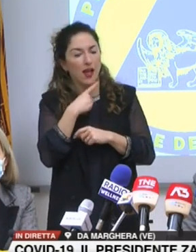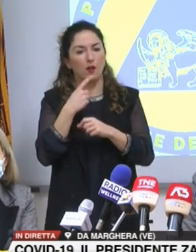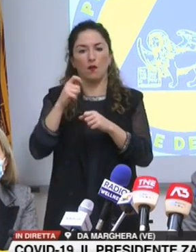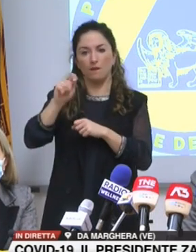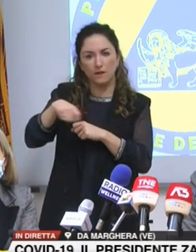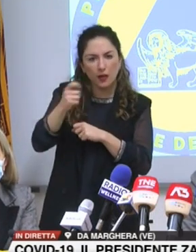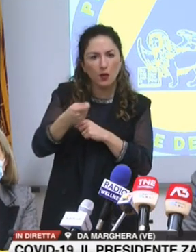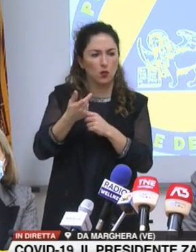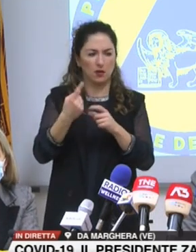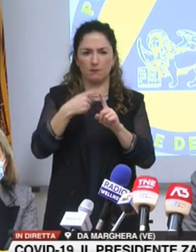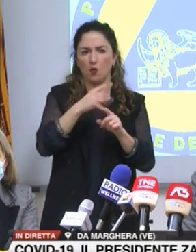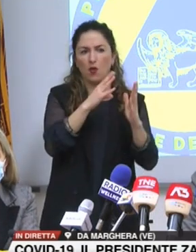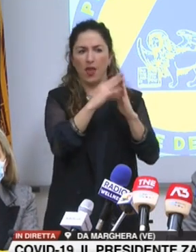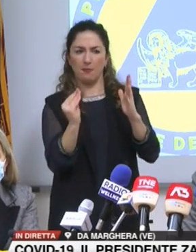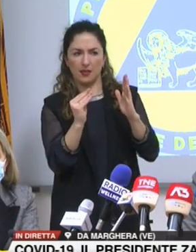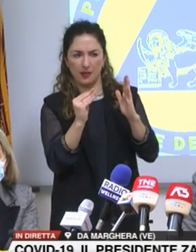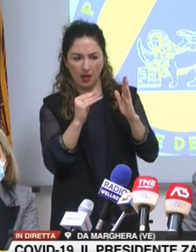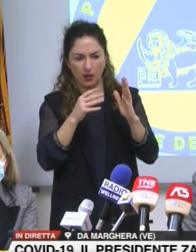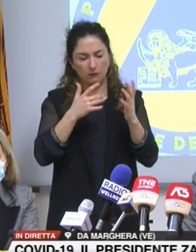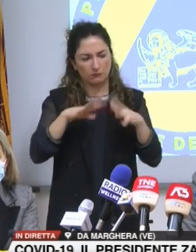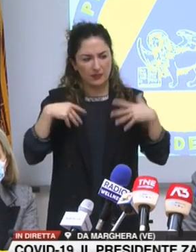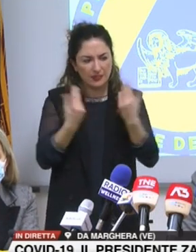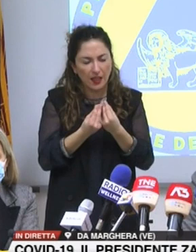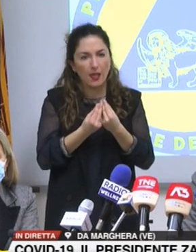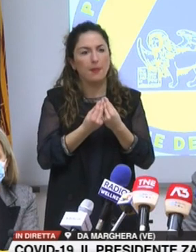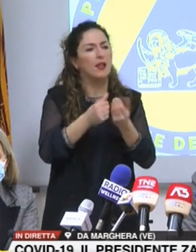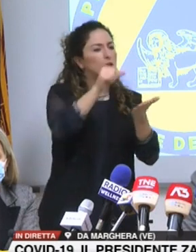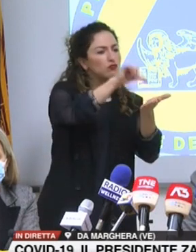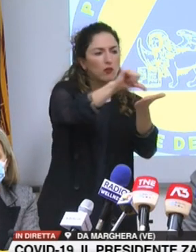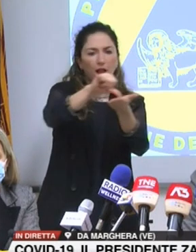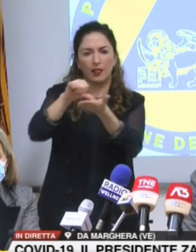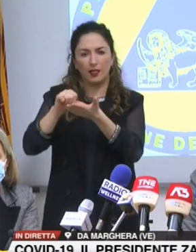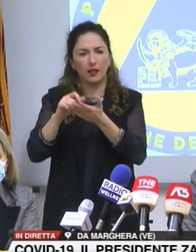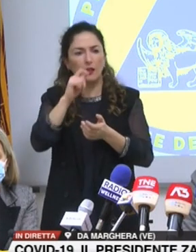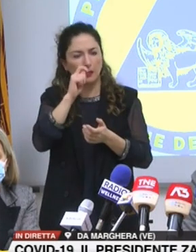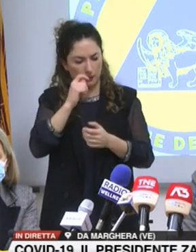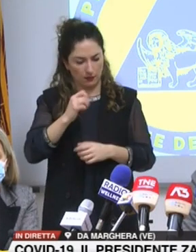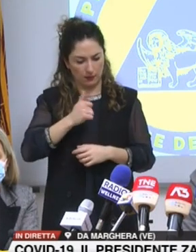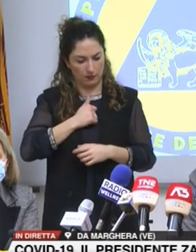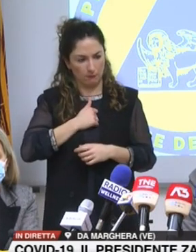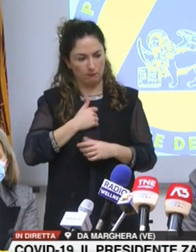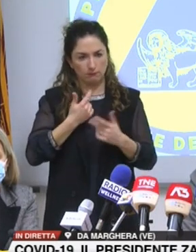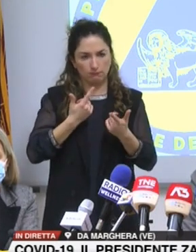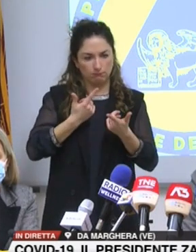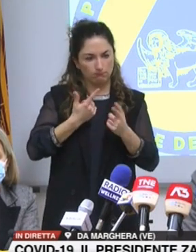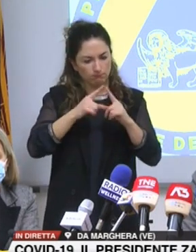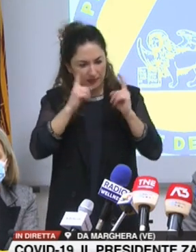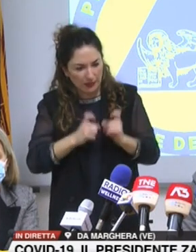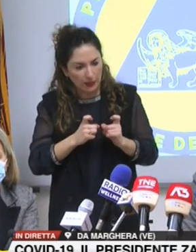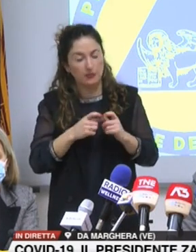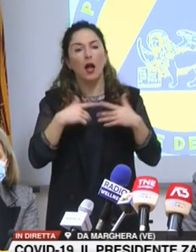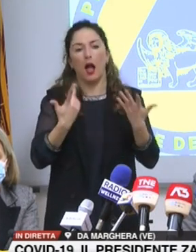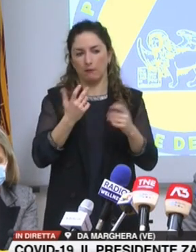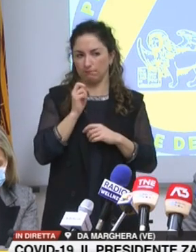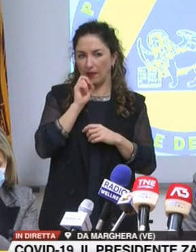non ricordo male anche dell'Emilia Romagna, proprio per testare in più centri questo fai da te. Rigoli mi ha anticipato che